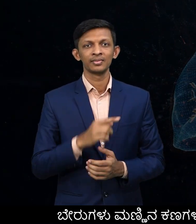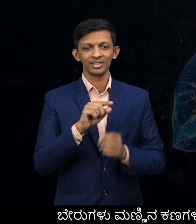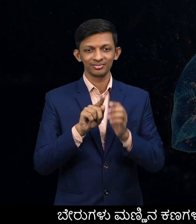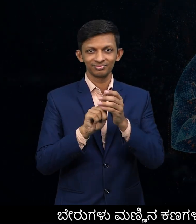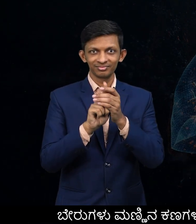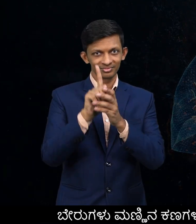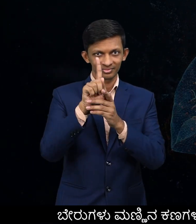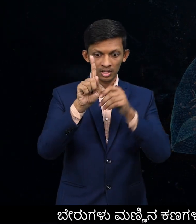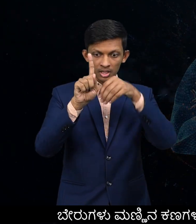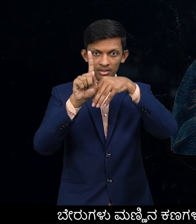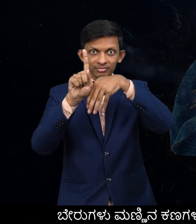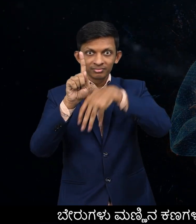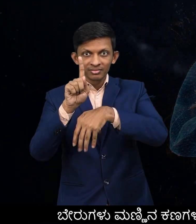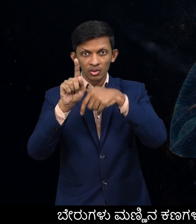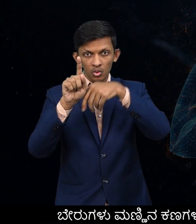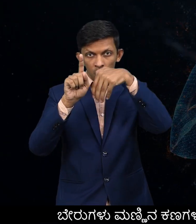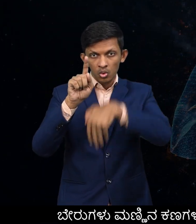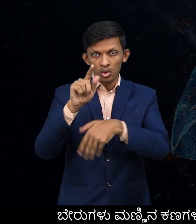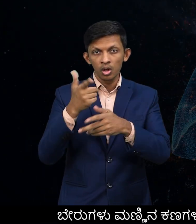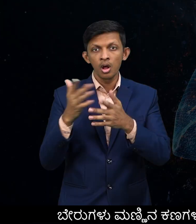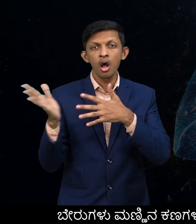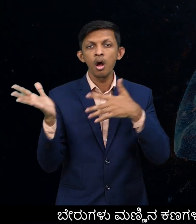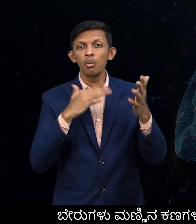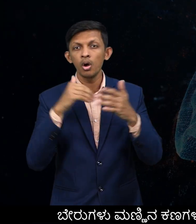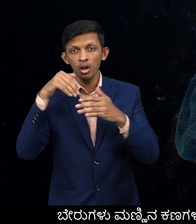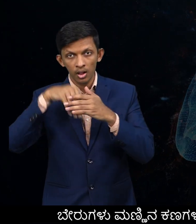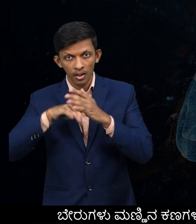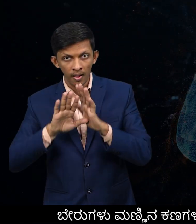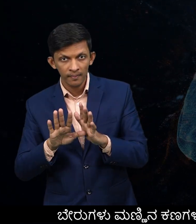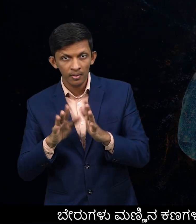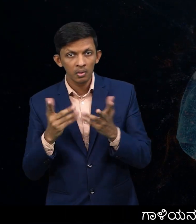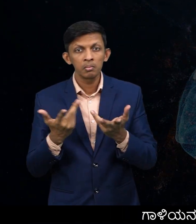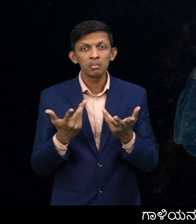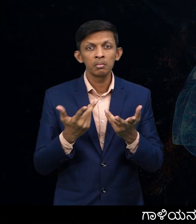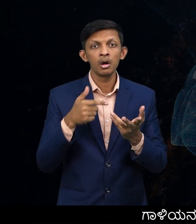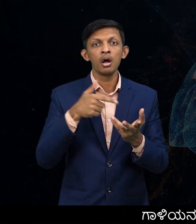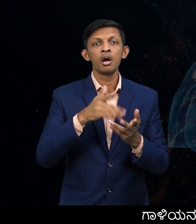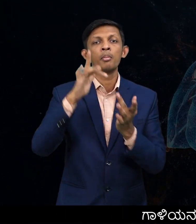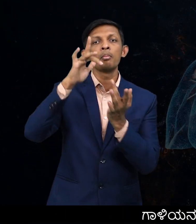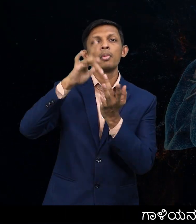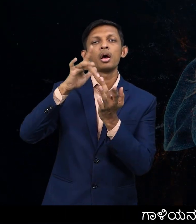ಬೇರುಗಳು ಮಣ್ಣಿನ ಕಣಗಳ ನಡುವೆ ಇರುವ ಗಾಳಿಯ ಜಾಗದಿಂದ ಗಾಳಿಯನ್ನು ತೆಗೆದುಕೊಳ್ಳುತ್ತವೆ.